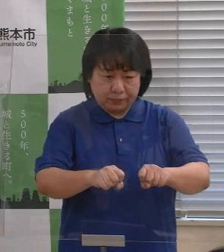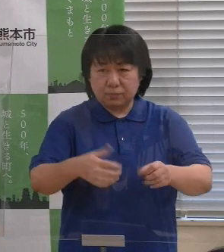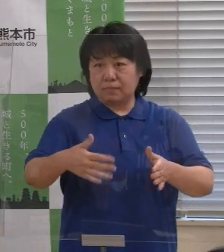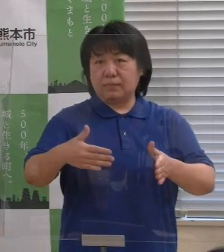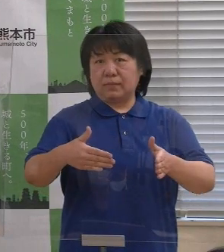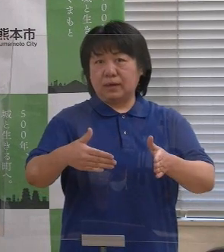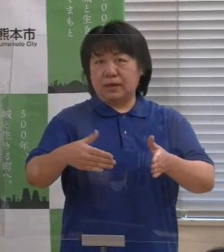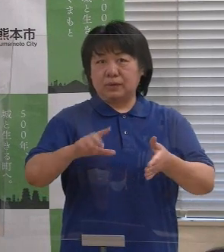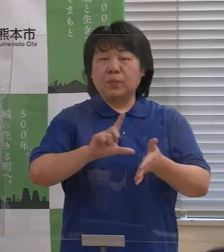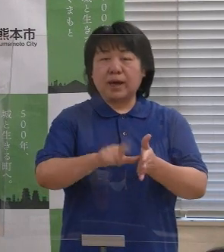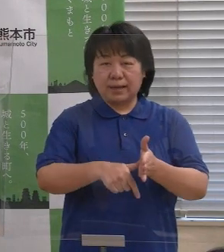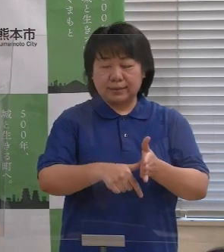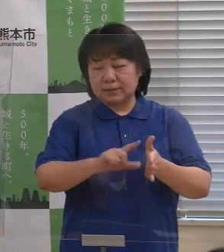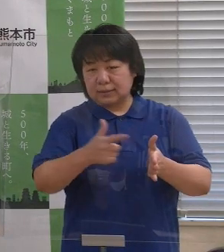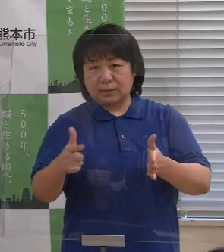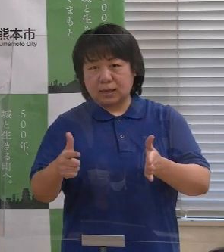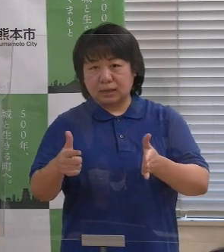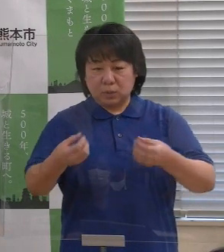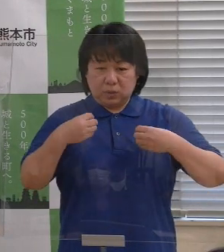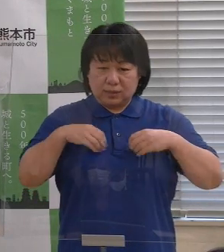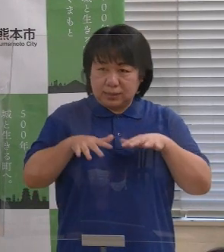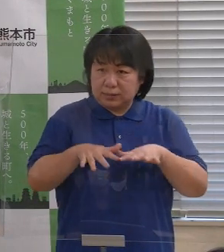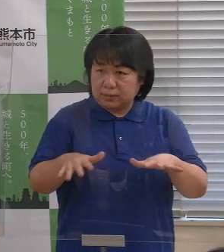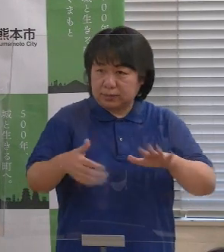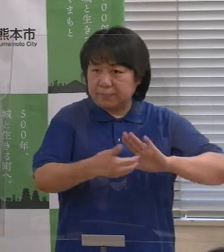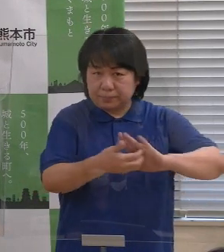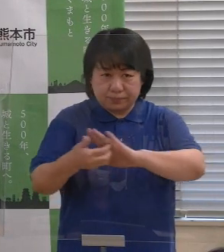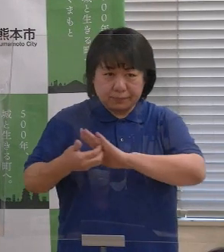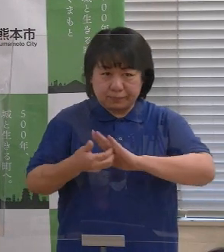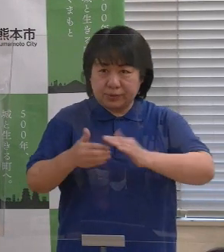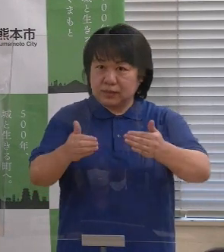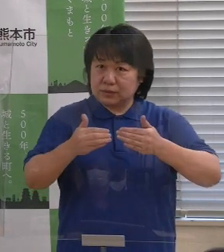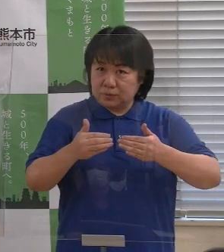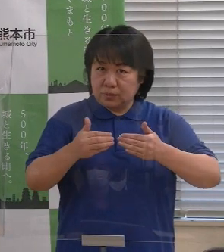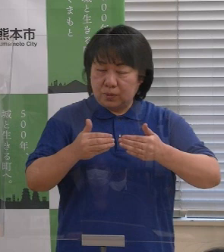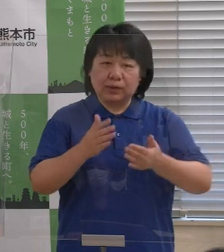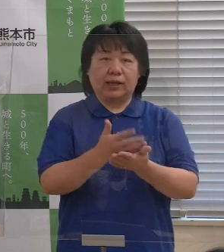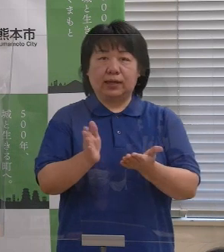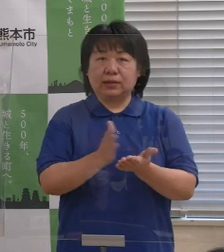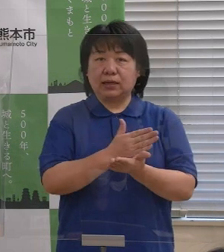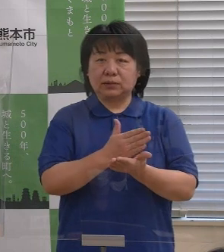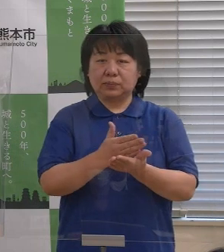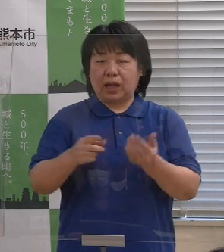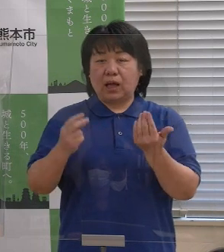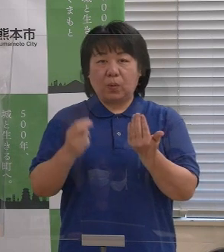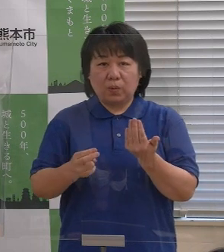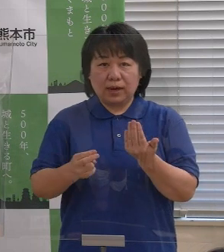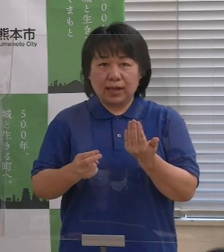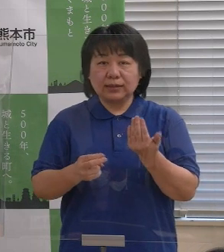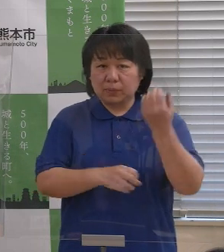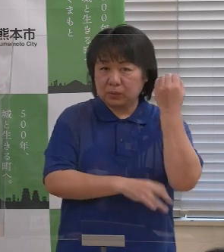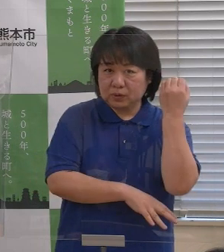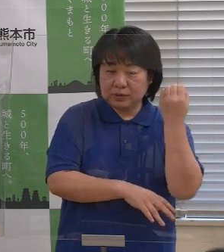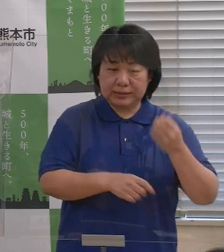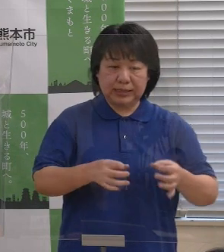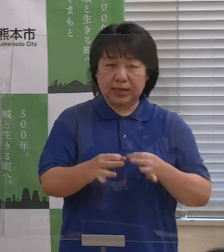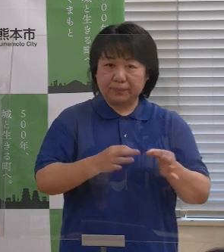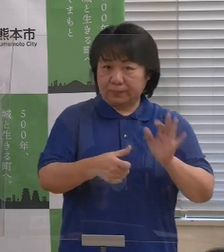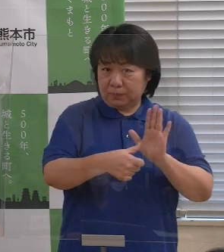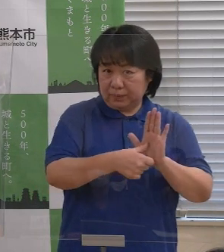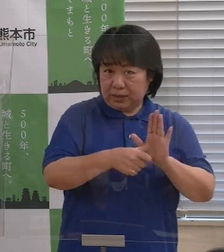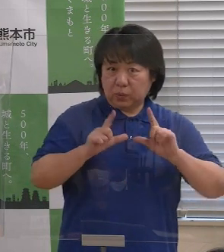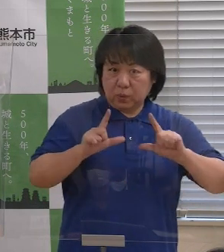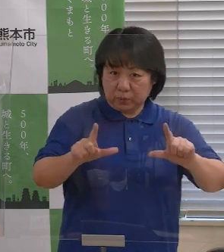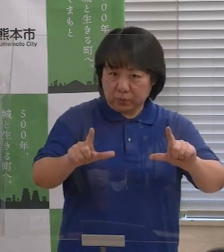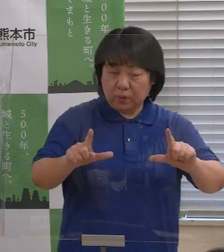、感染拡大防止に必要と判断される場合には、法令に基づき店舗名の公表を